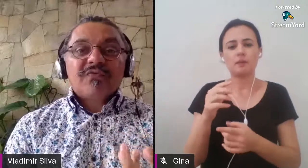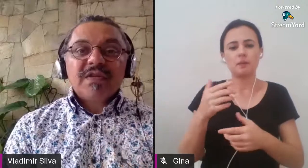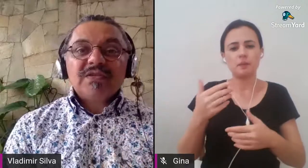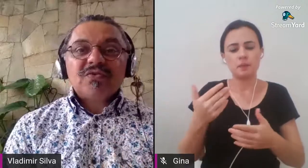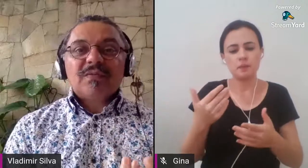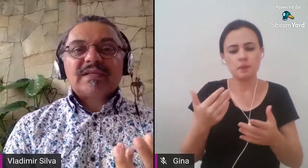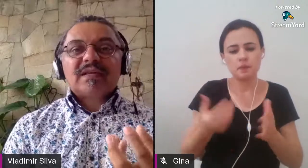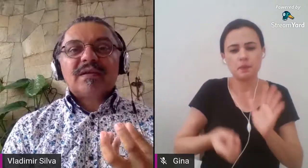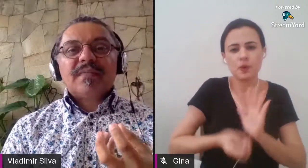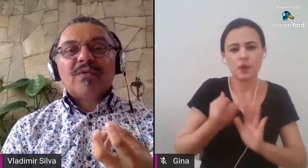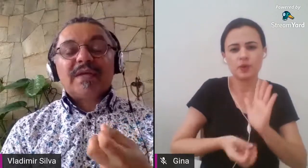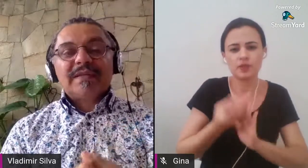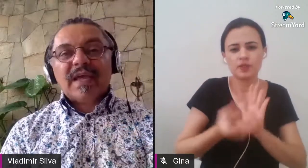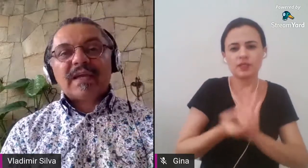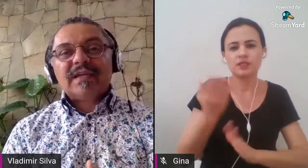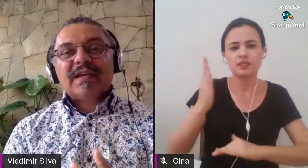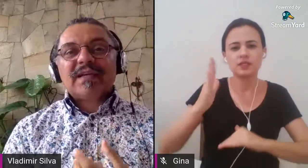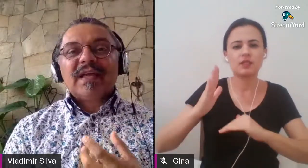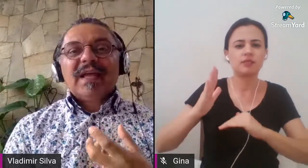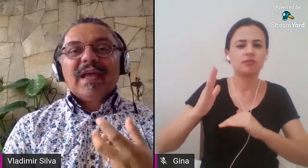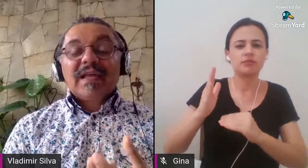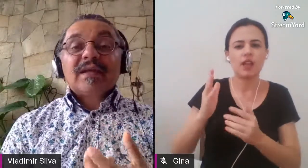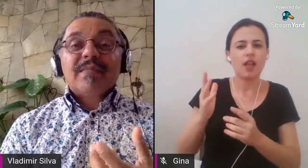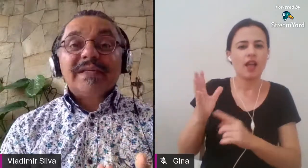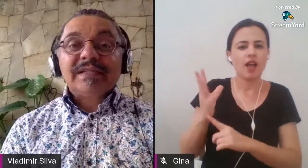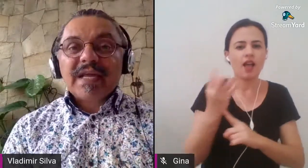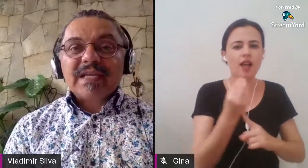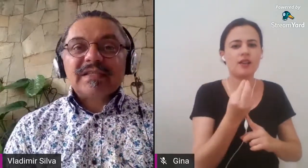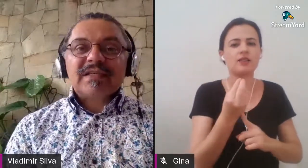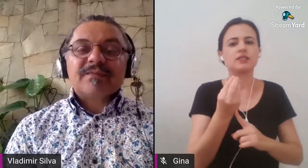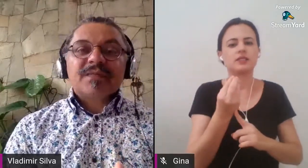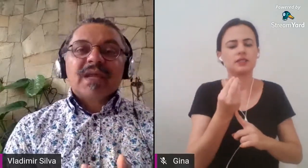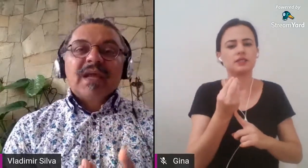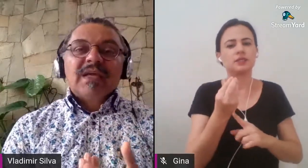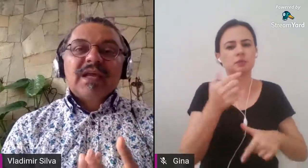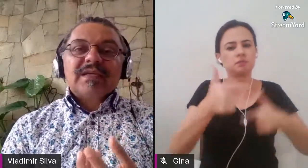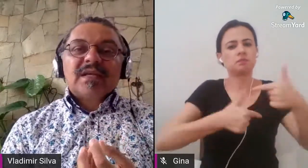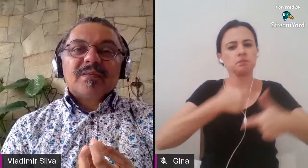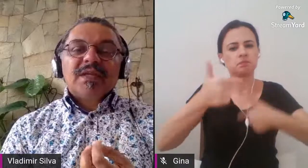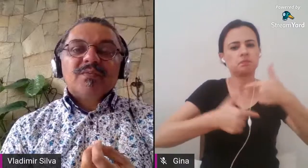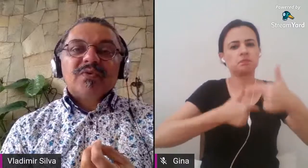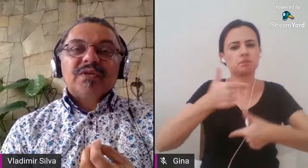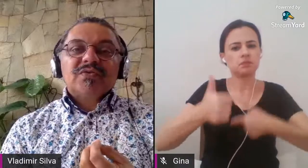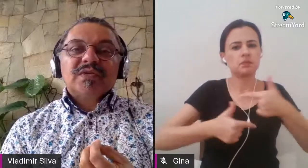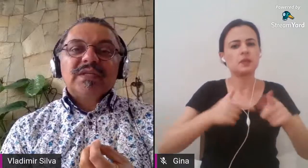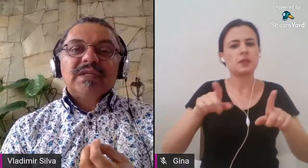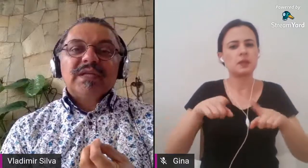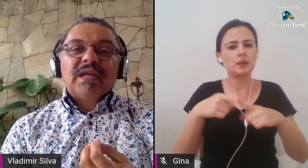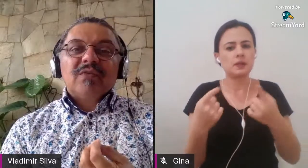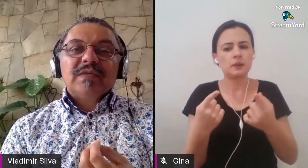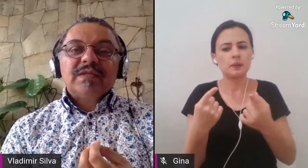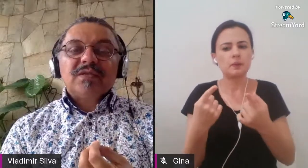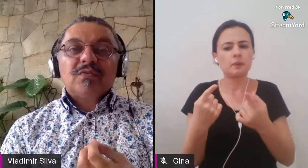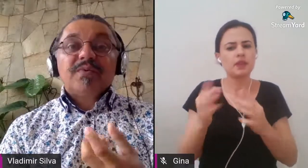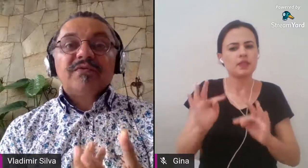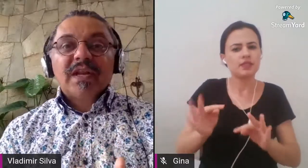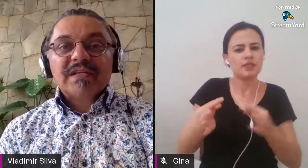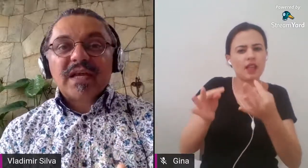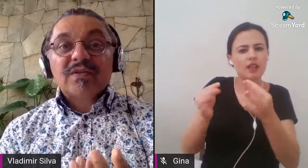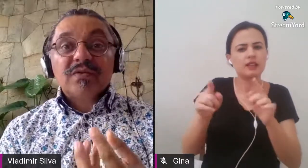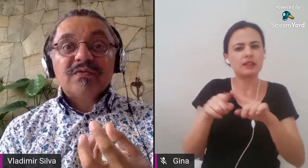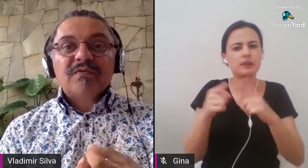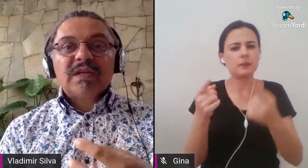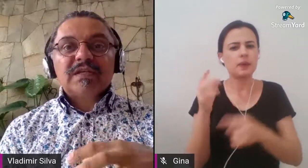de fato, um ofício, mas é também uma técnica, é também ciência. E é exatamente por isso que eu me